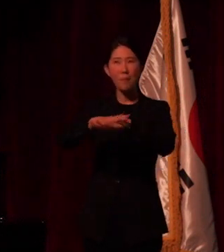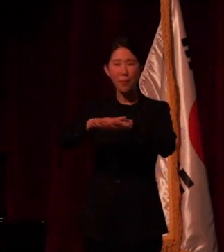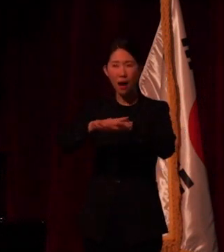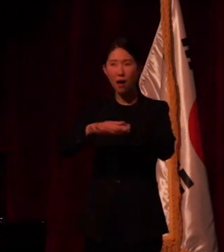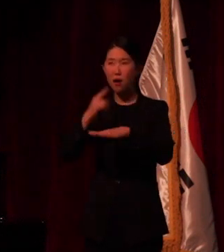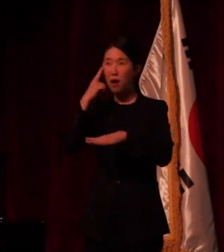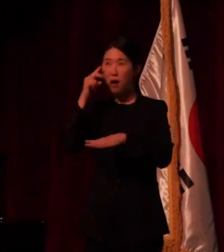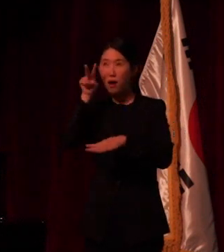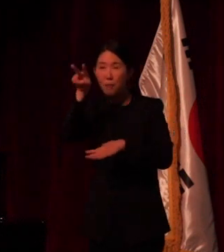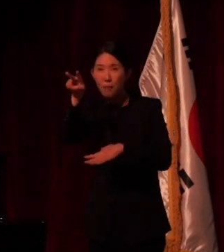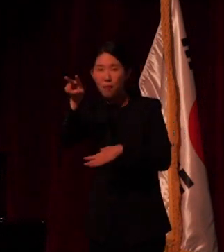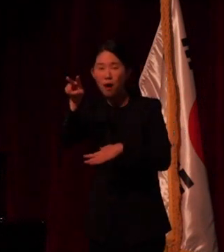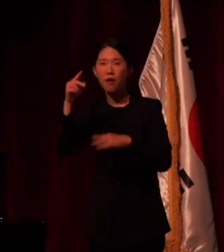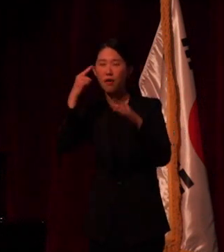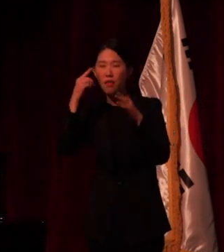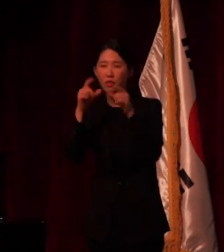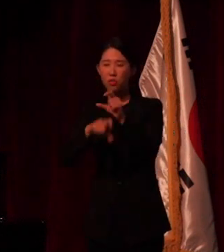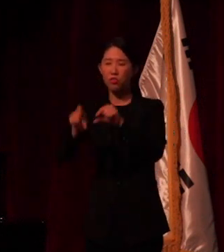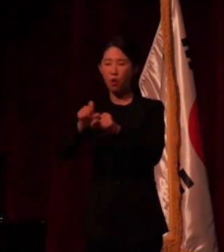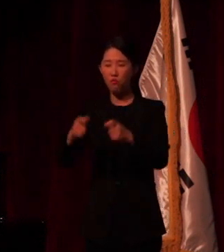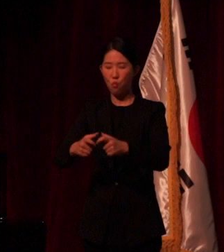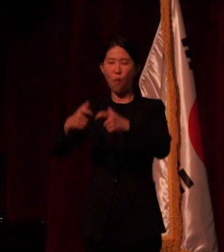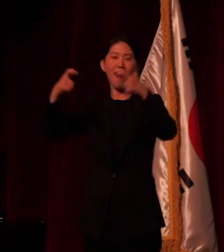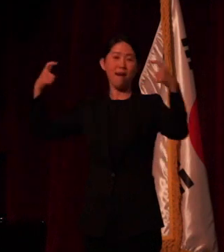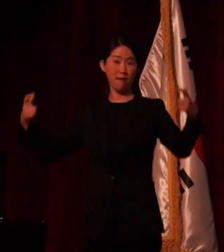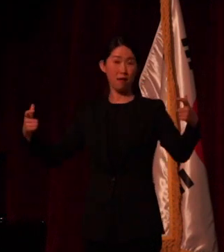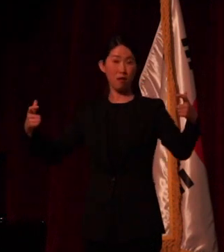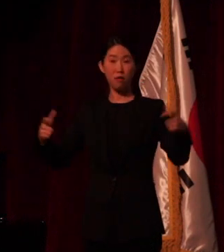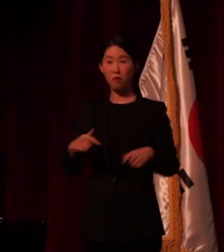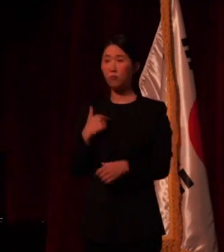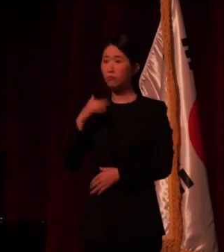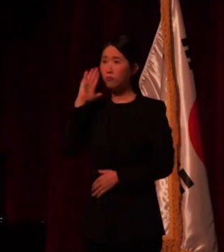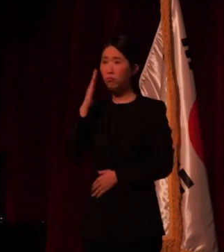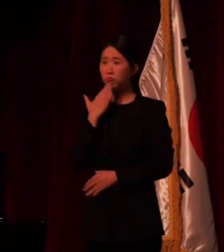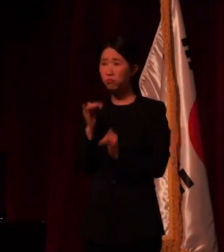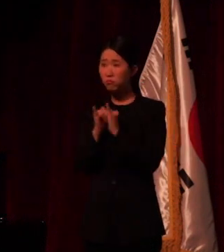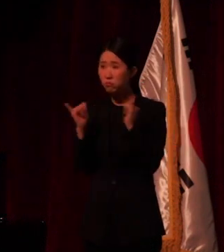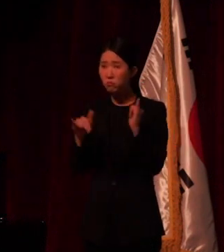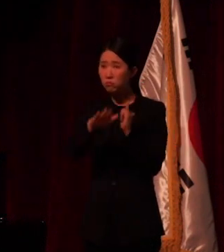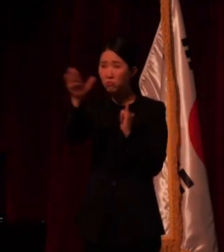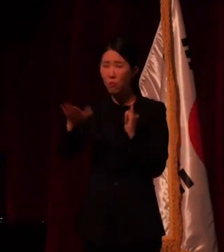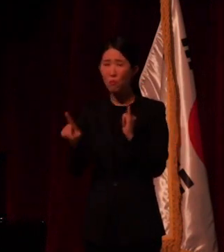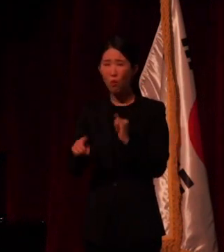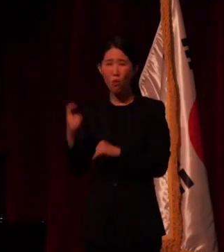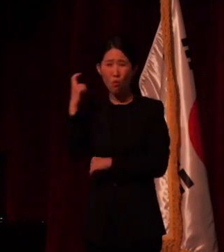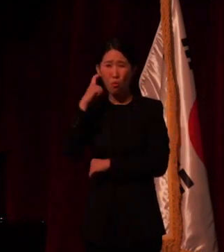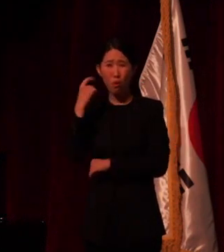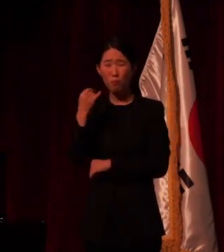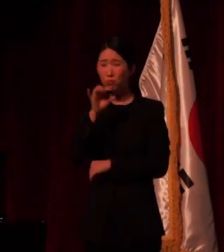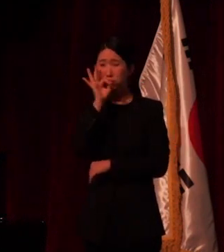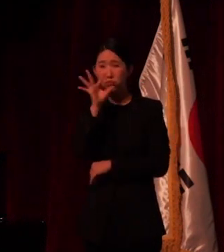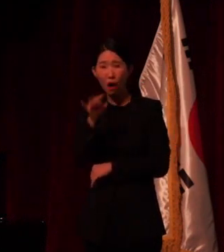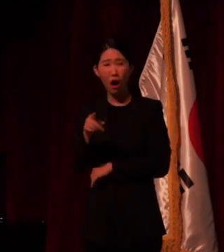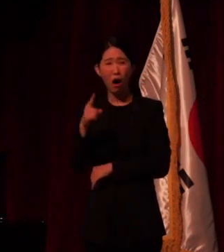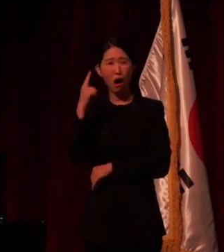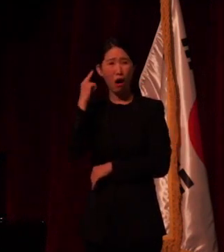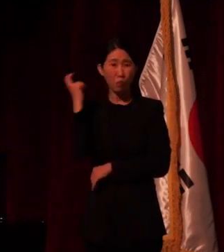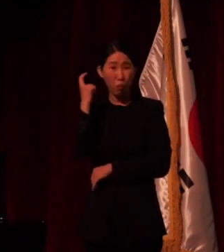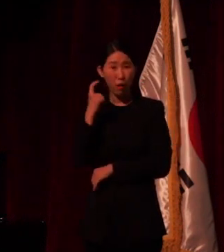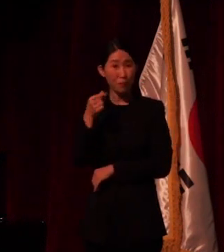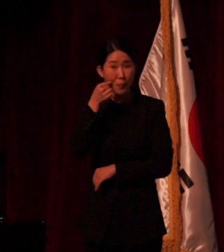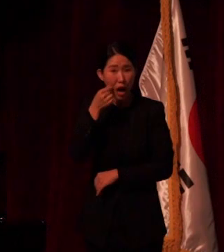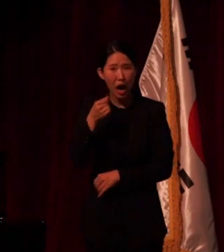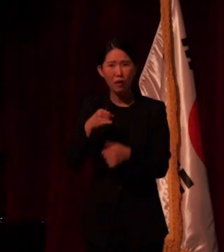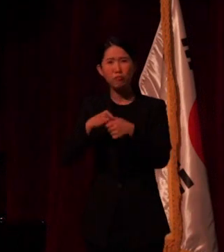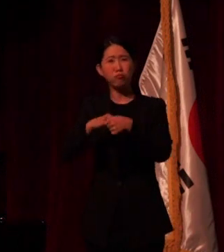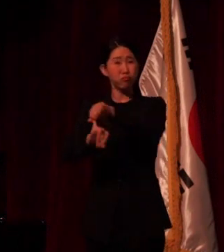있습니다. 농인이라서 소리를 듣지 못하는 불능이자 불구의 존재가 되는 것이